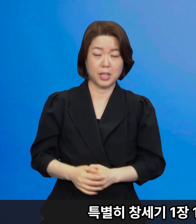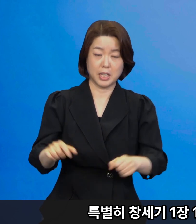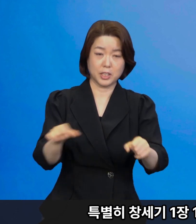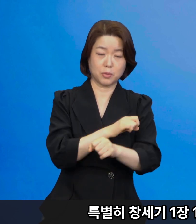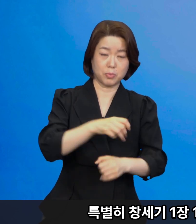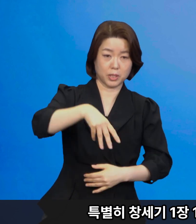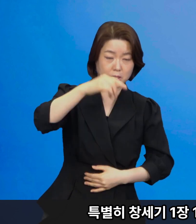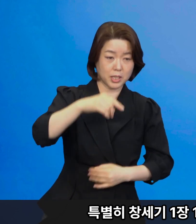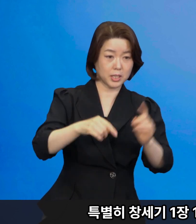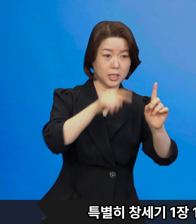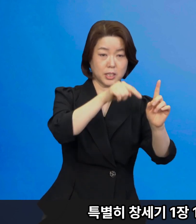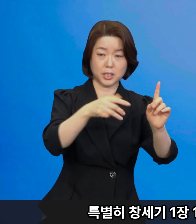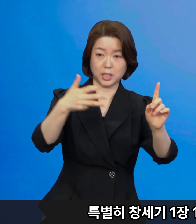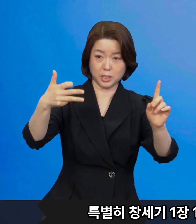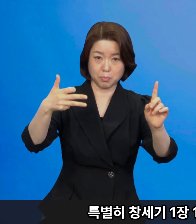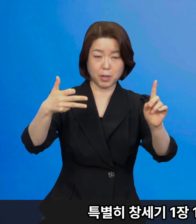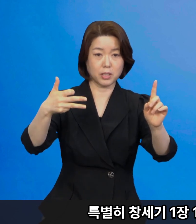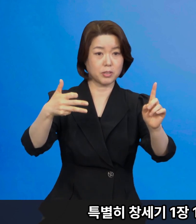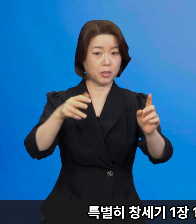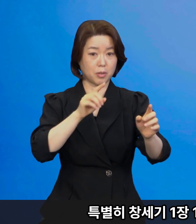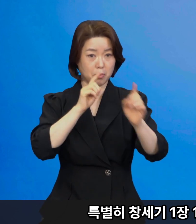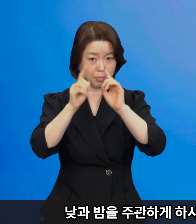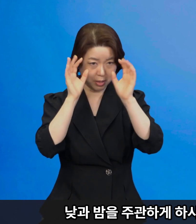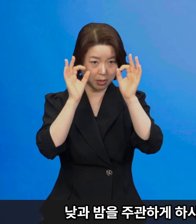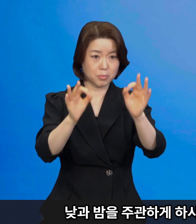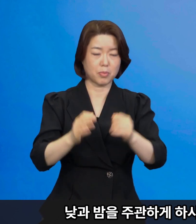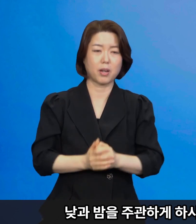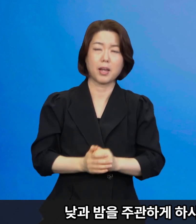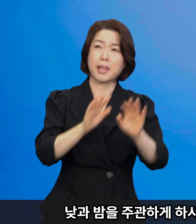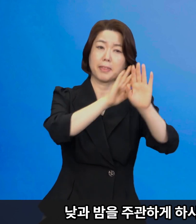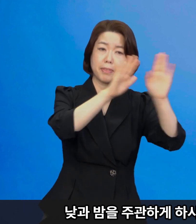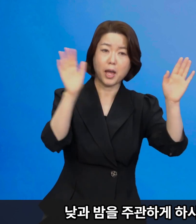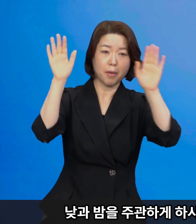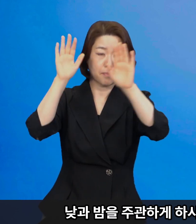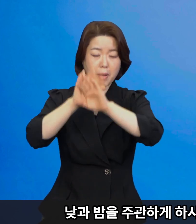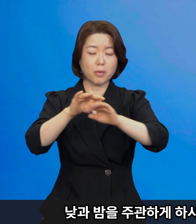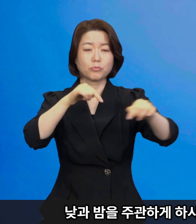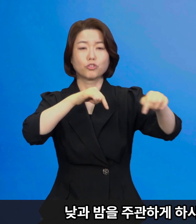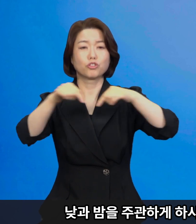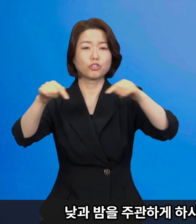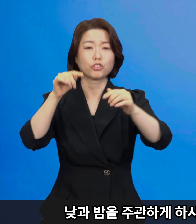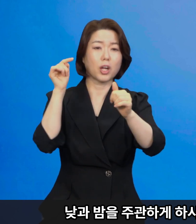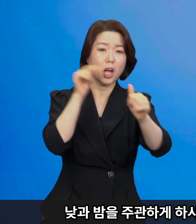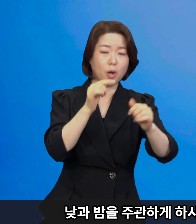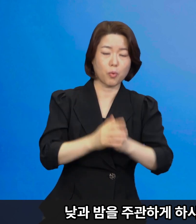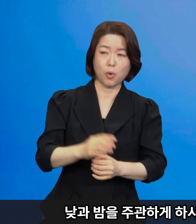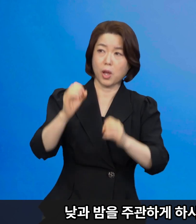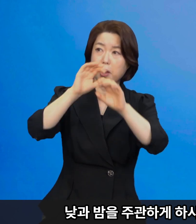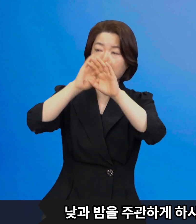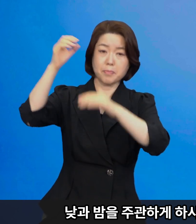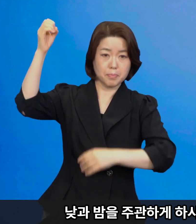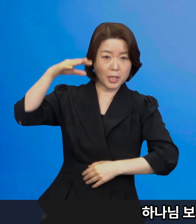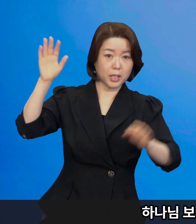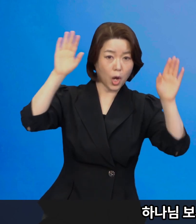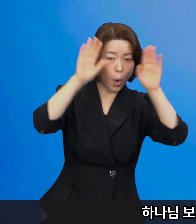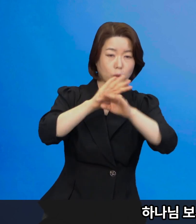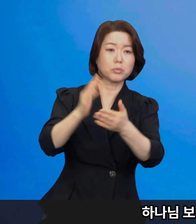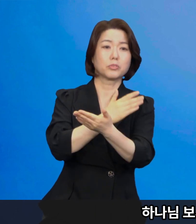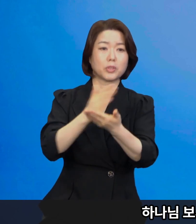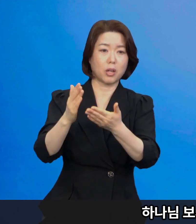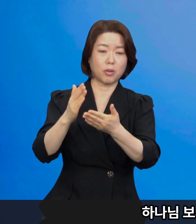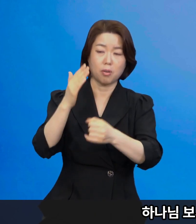1장 18절에 이렇게 기록합니다. 낮과 밤을 주관하게 하시고 빛과 어둠을 나뉘게 하시니